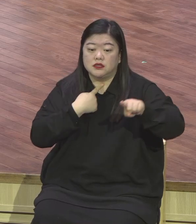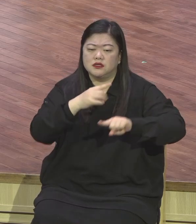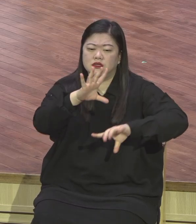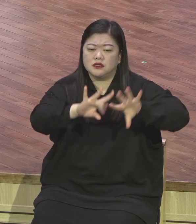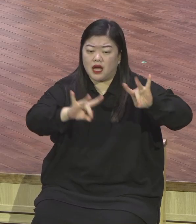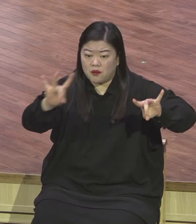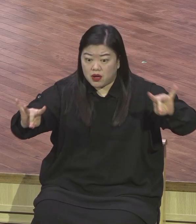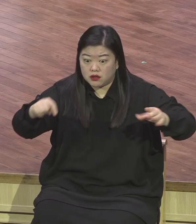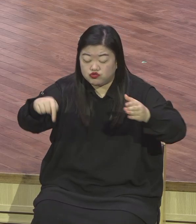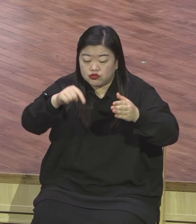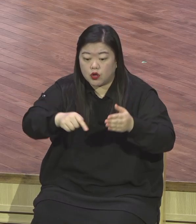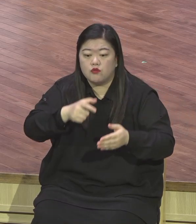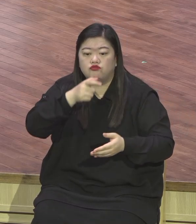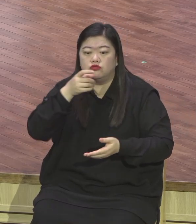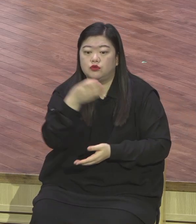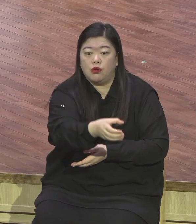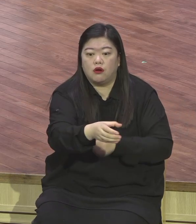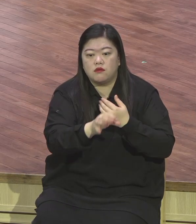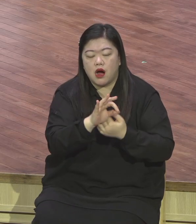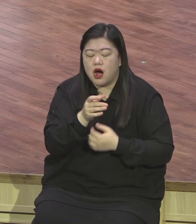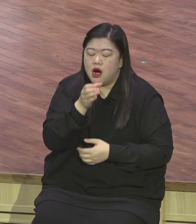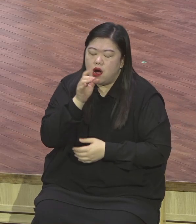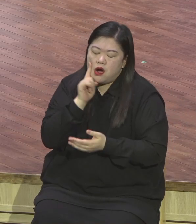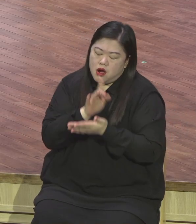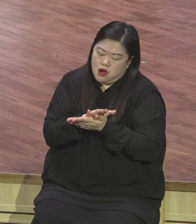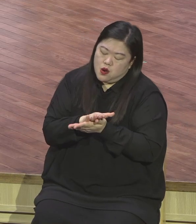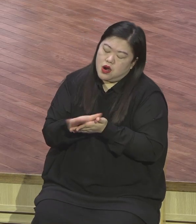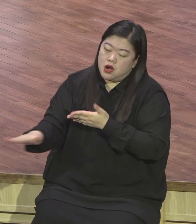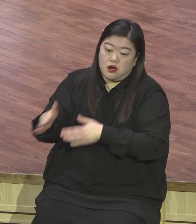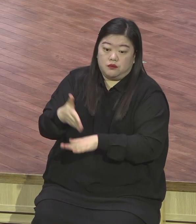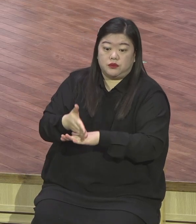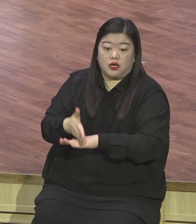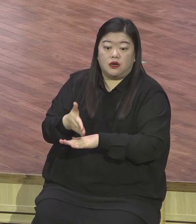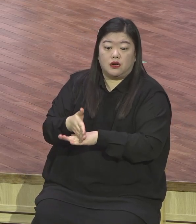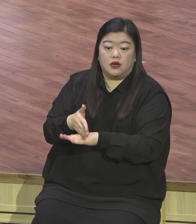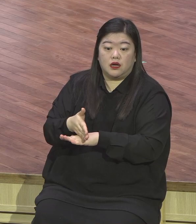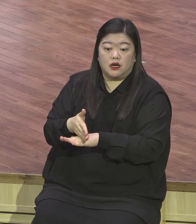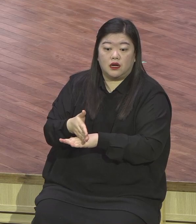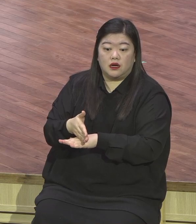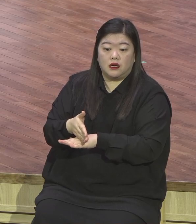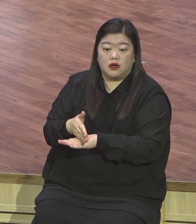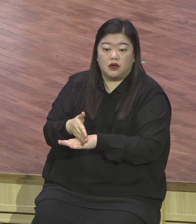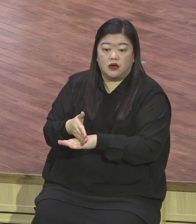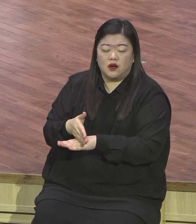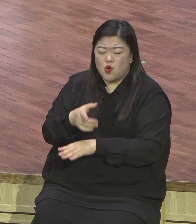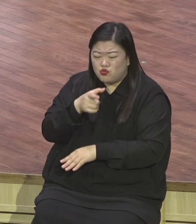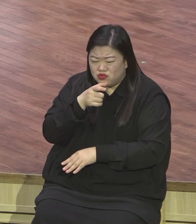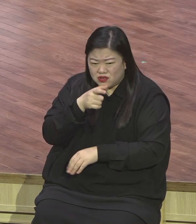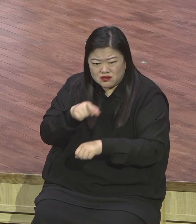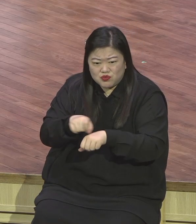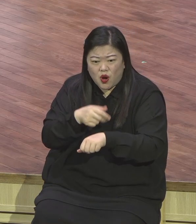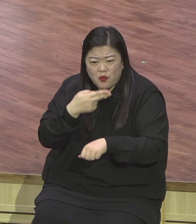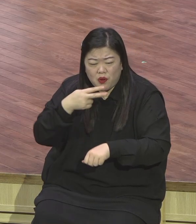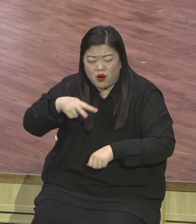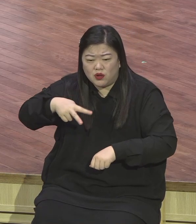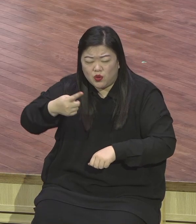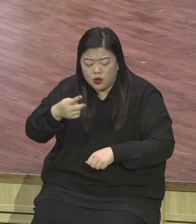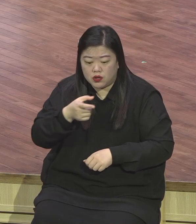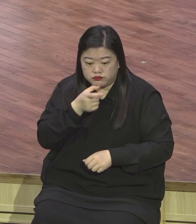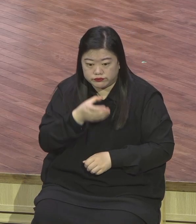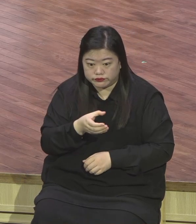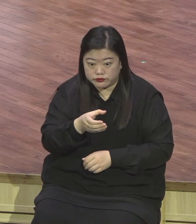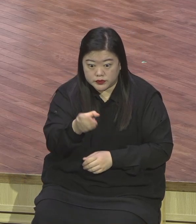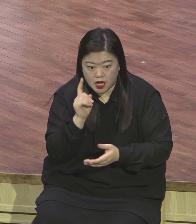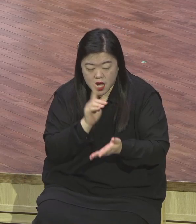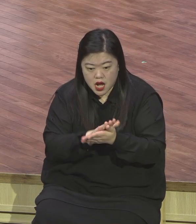상을 읽지 안 할 것이다 복음을 위해서 신하는 여러분 행동 하나하나가 결단고 헛된 것이